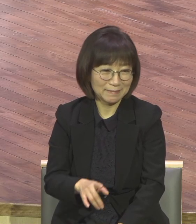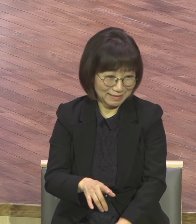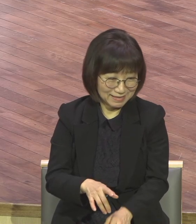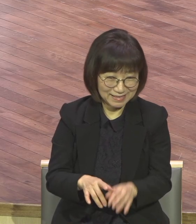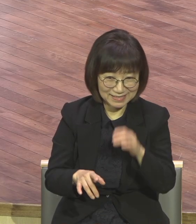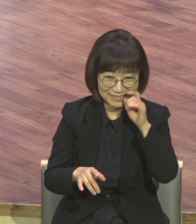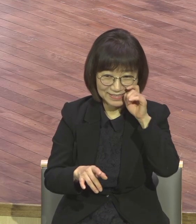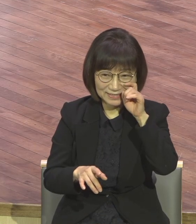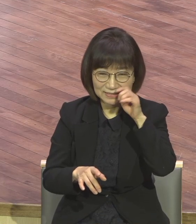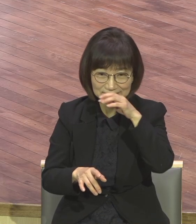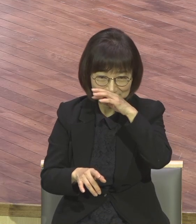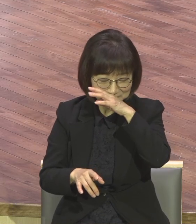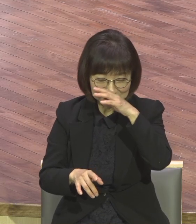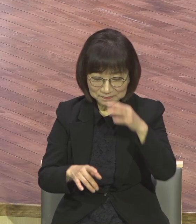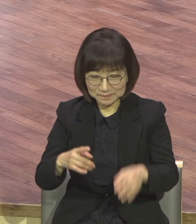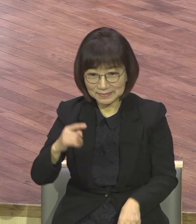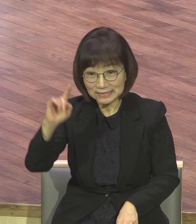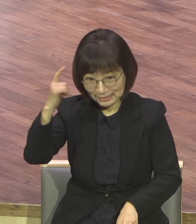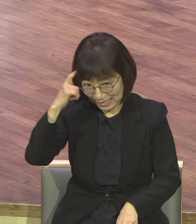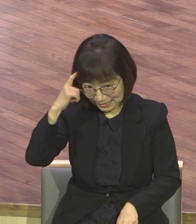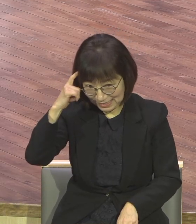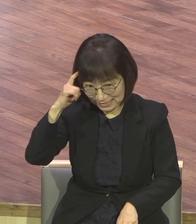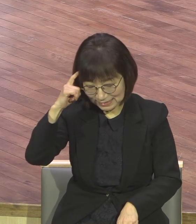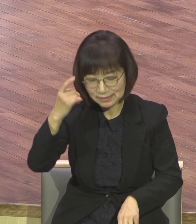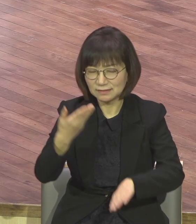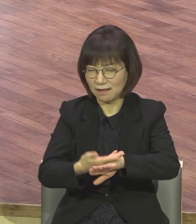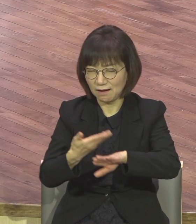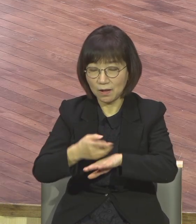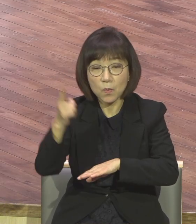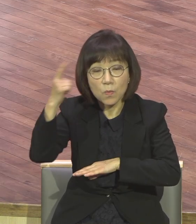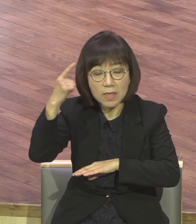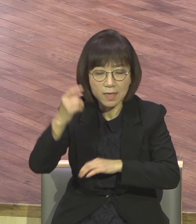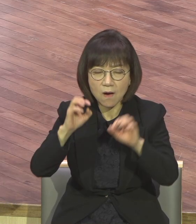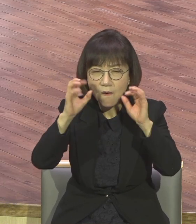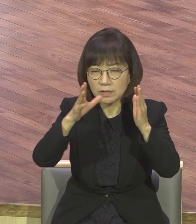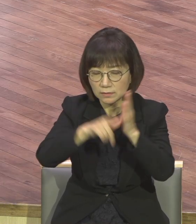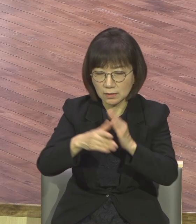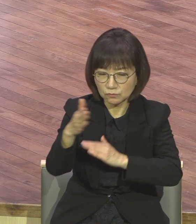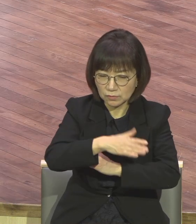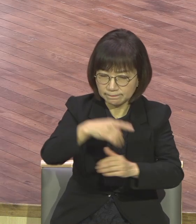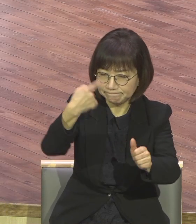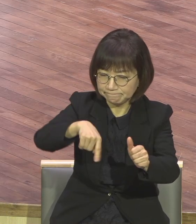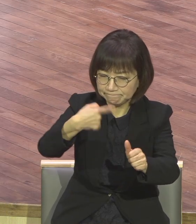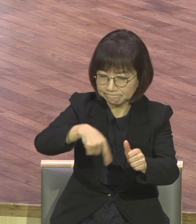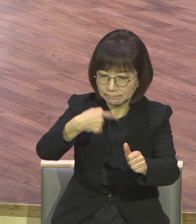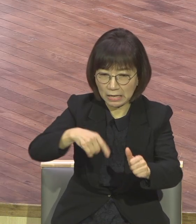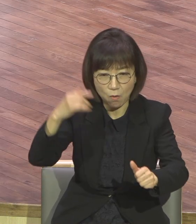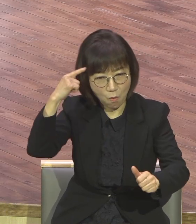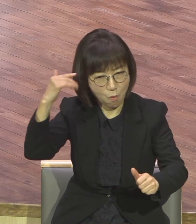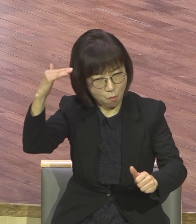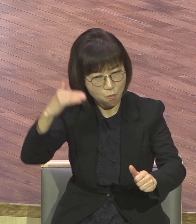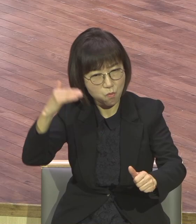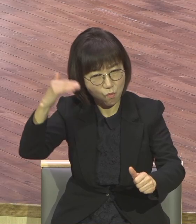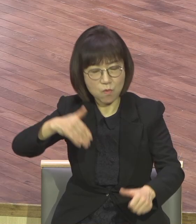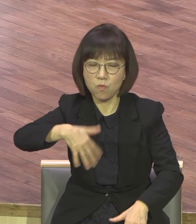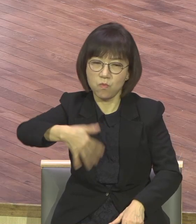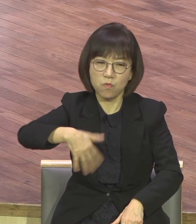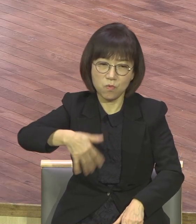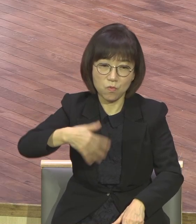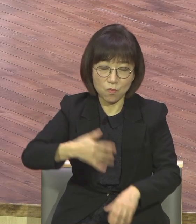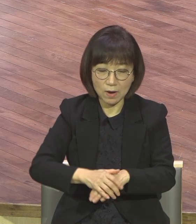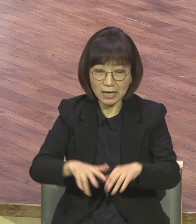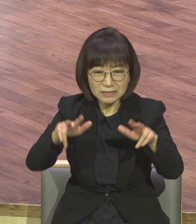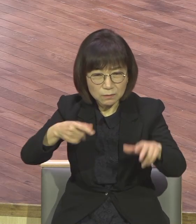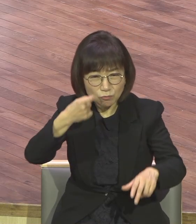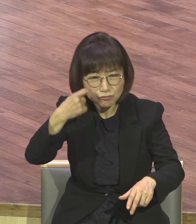다릅니다. 생각이 다르요. 어려서부터 차원이 달려. 지금요 지금